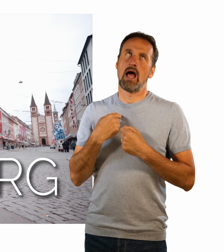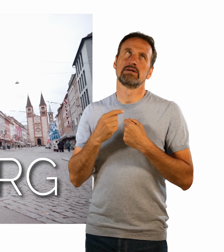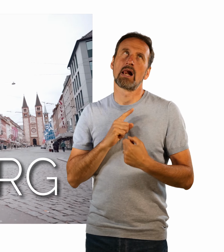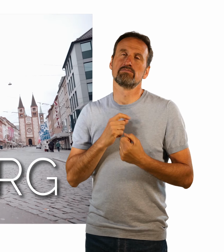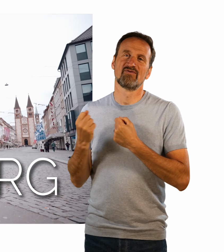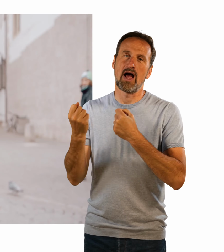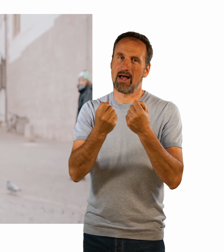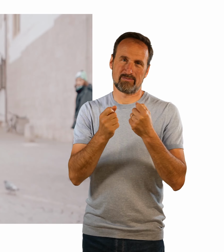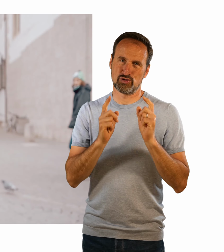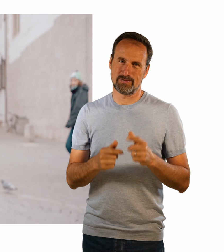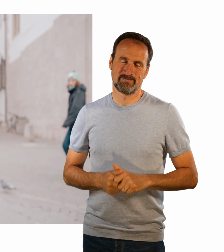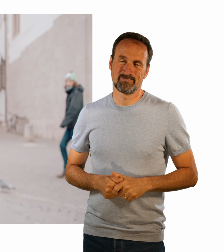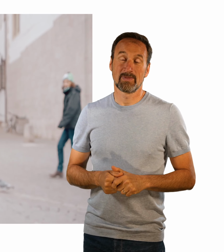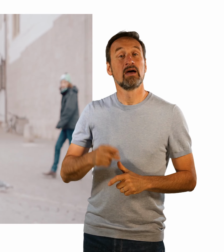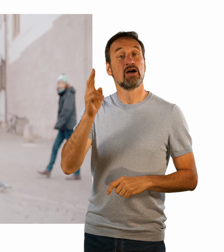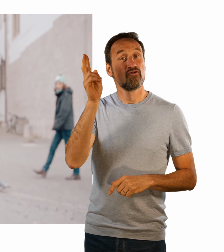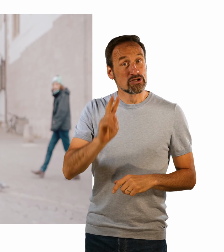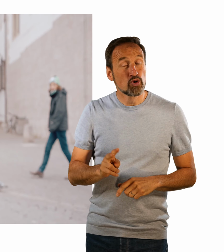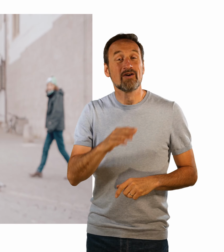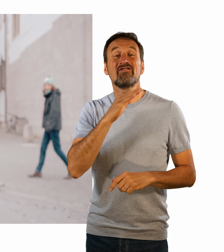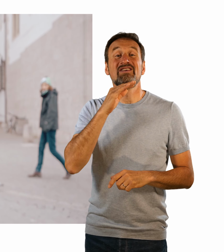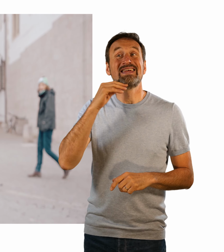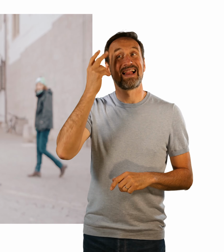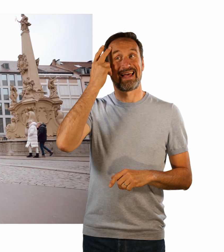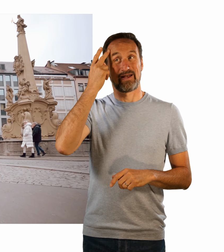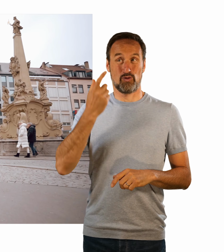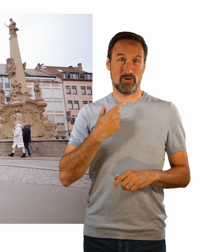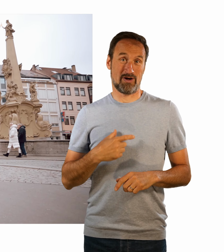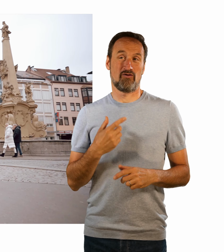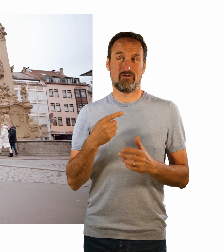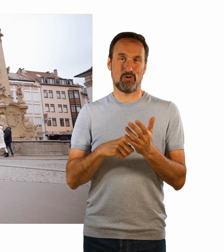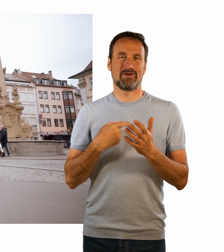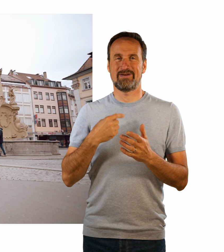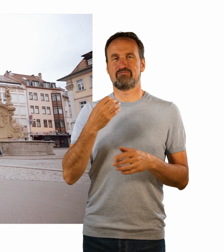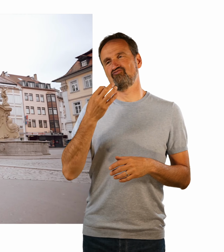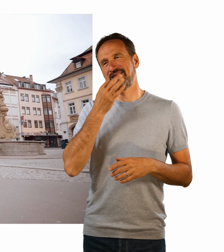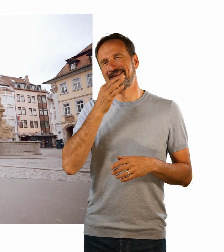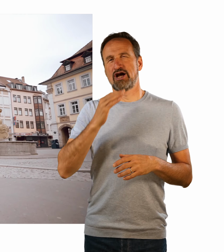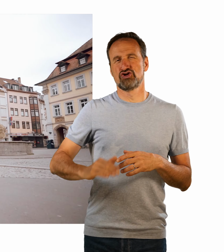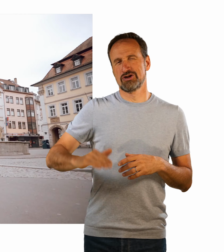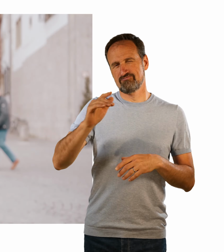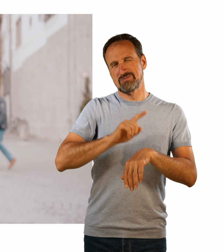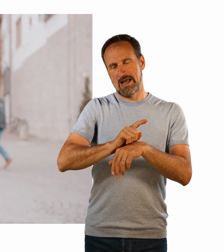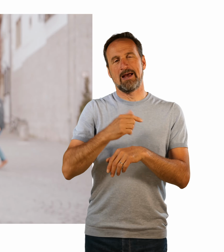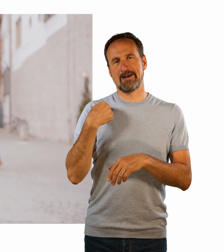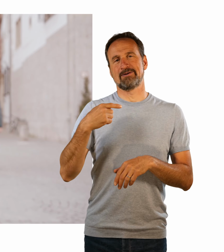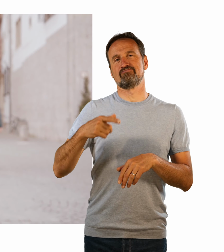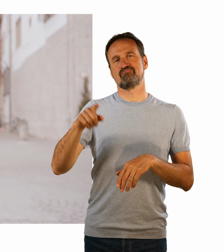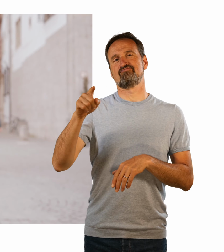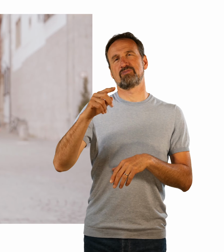Würzburg hat sehr viele Erinnerungen für mich an meine Teenagerzeit, weil ich nicht weit davon entfernt groß geworden bin.